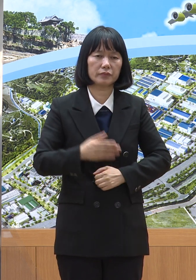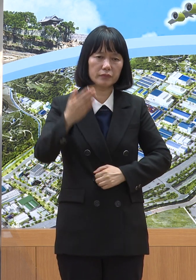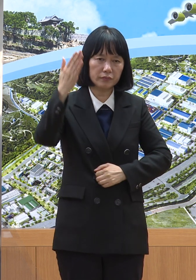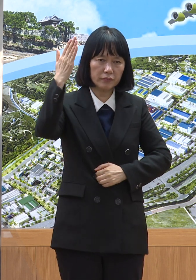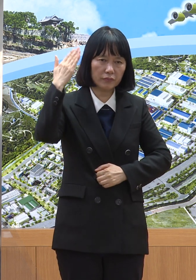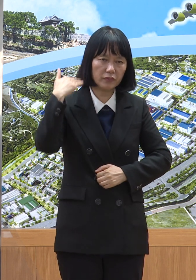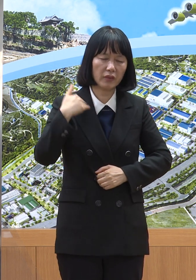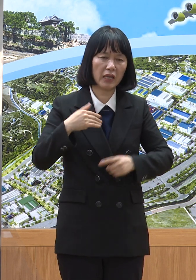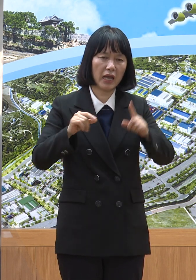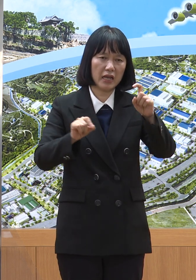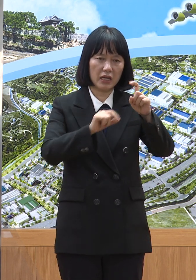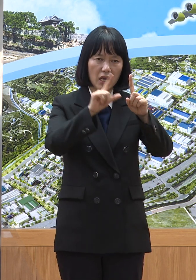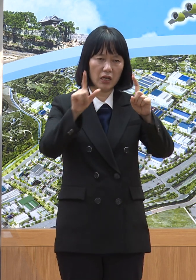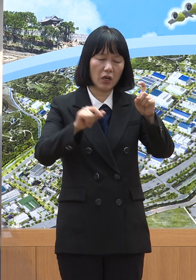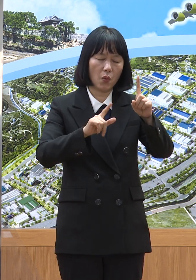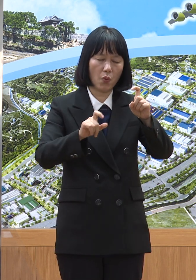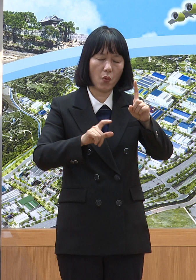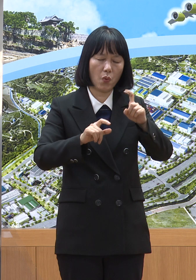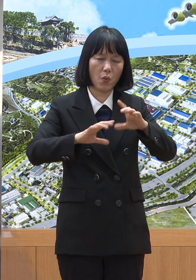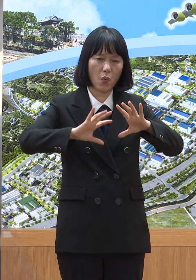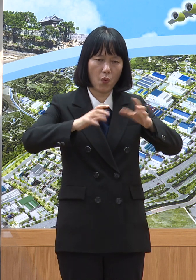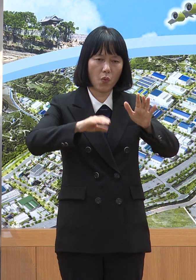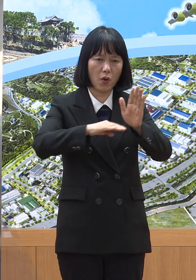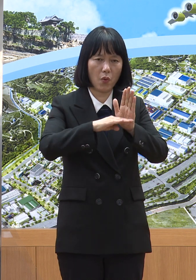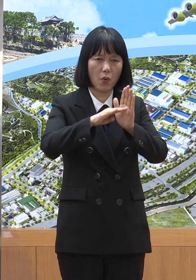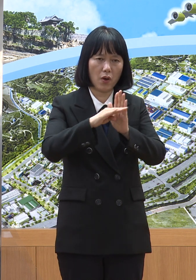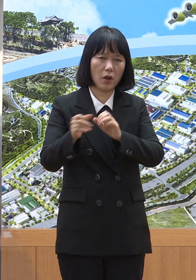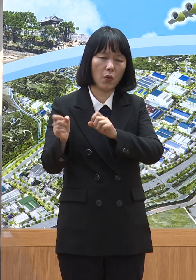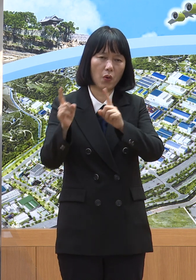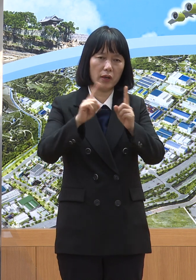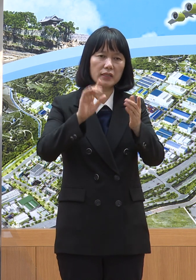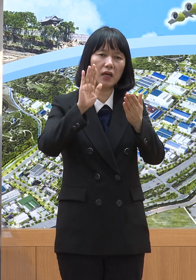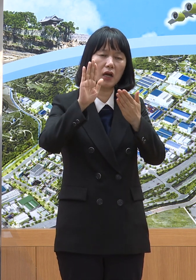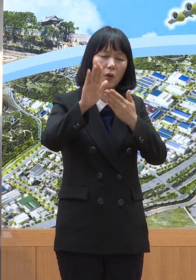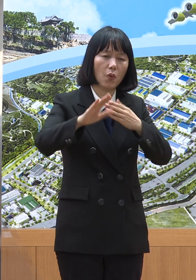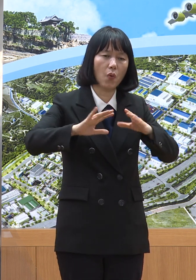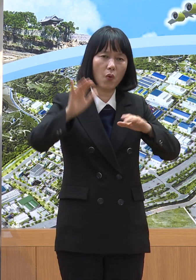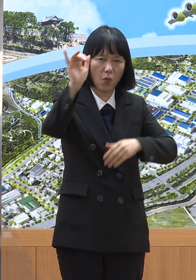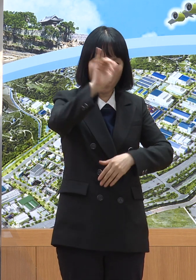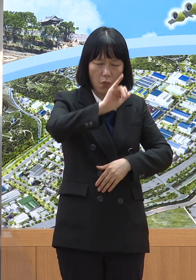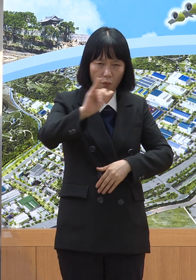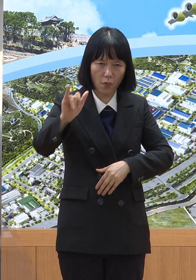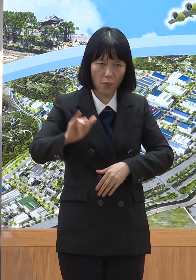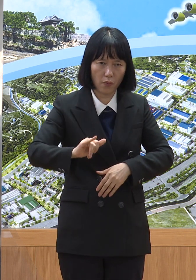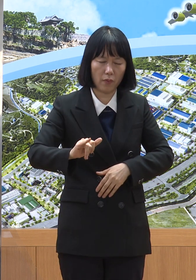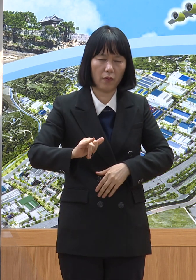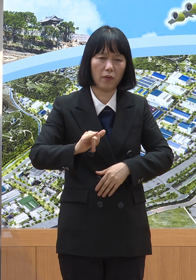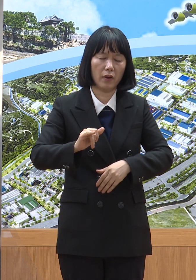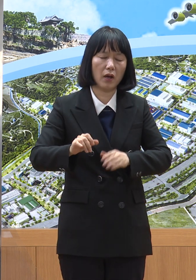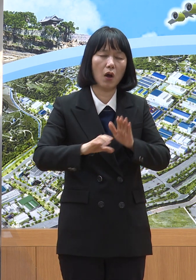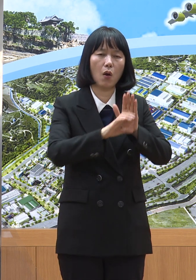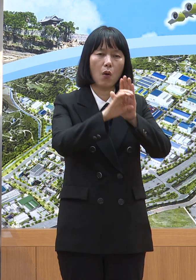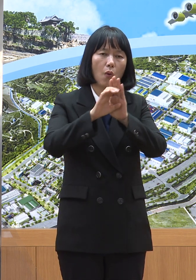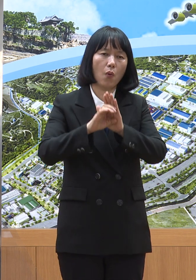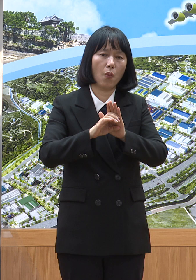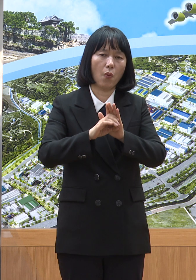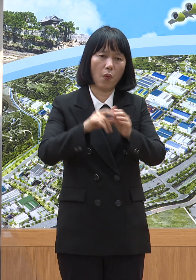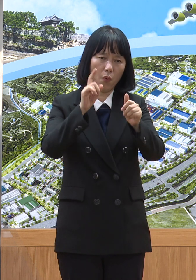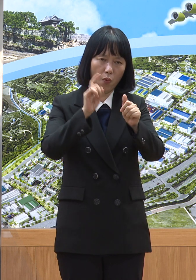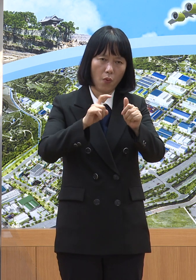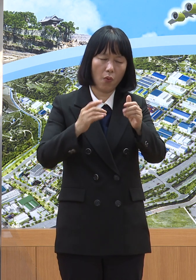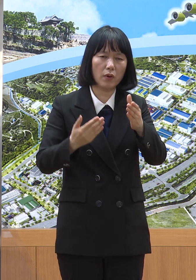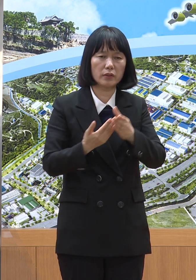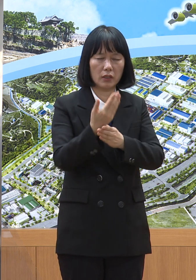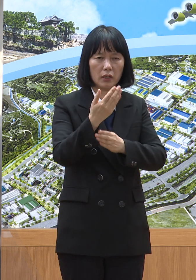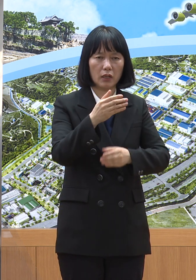지난 11월 정부의 단계적 일상회복 이후 전국적으로 유례없는 코로나19 확진자가